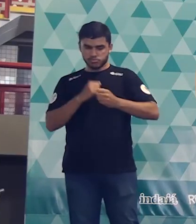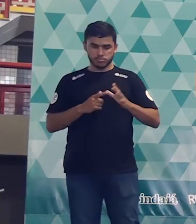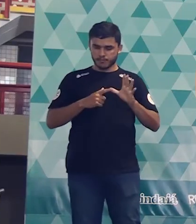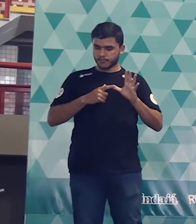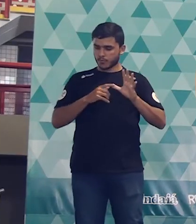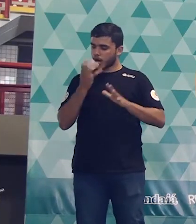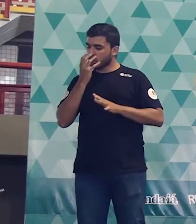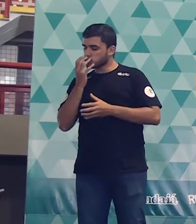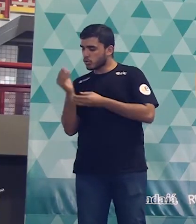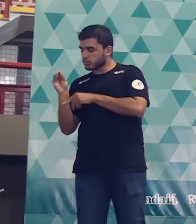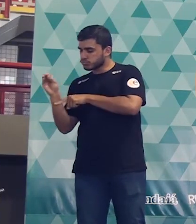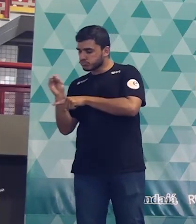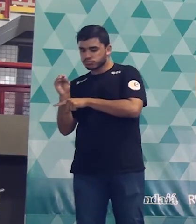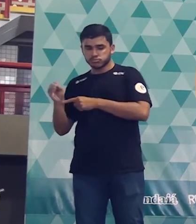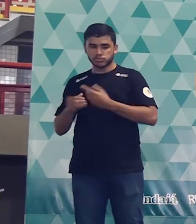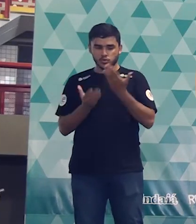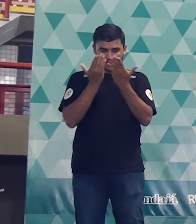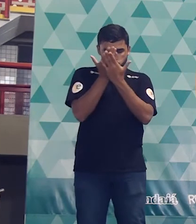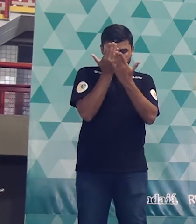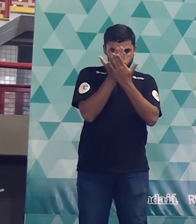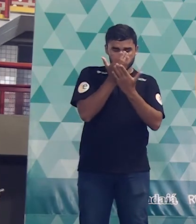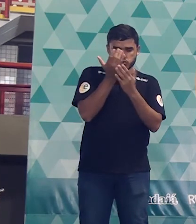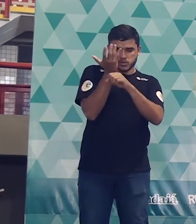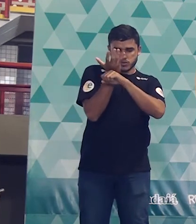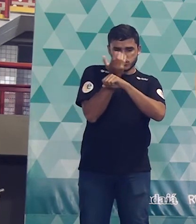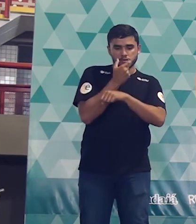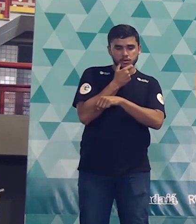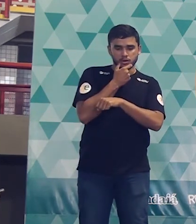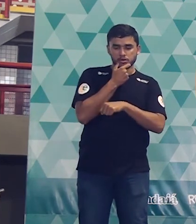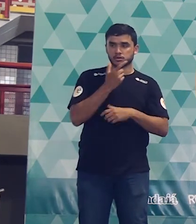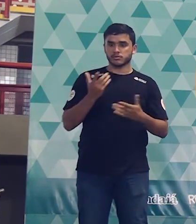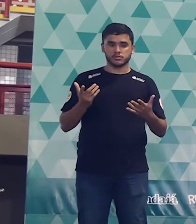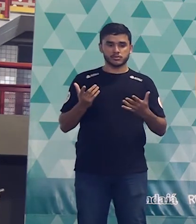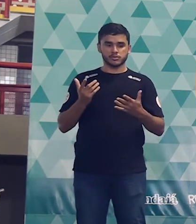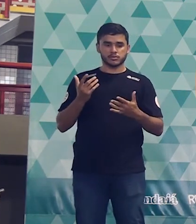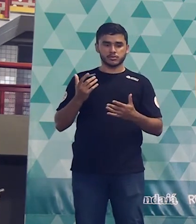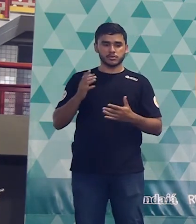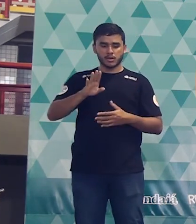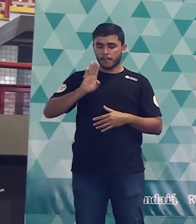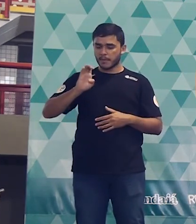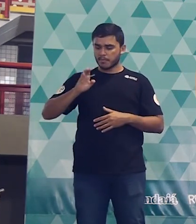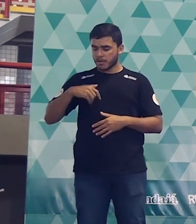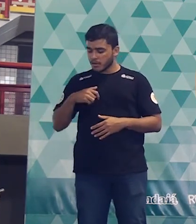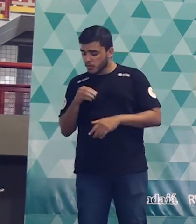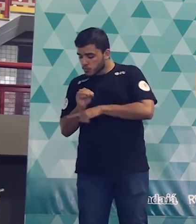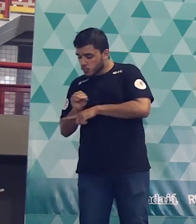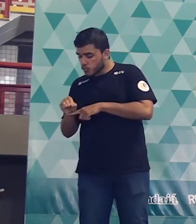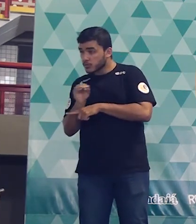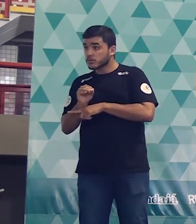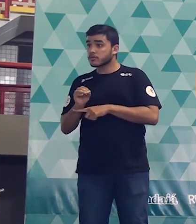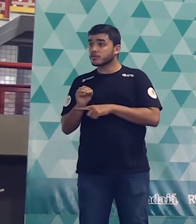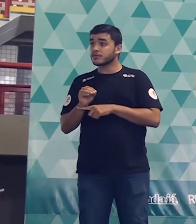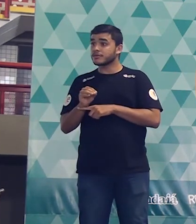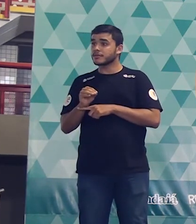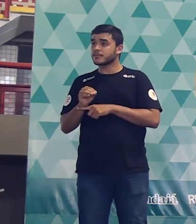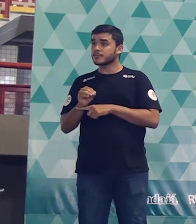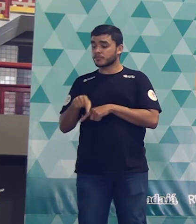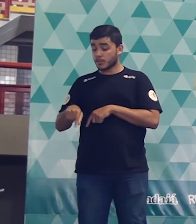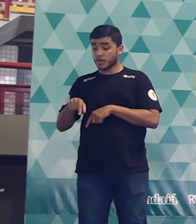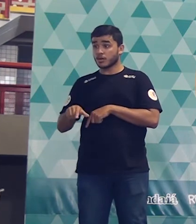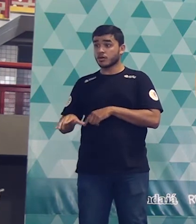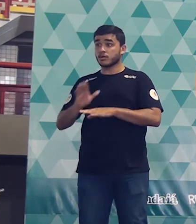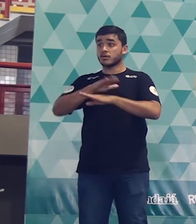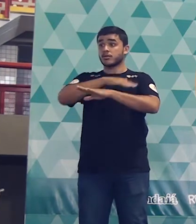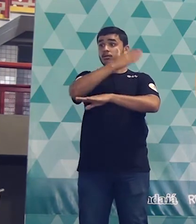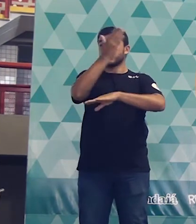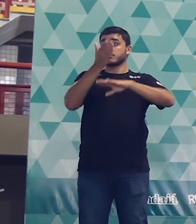do cachorro, estuda inglês. Ainda tem um menino chorando. Que o menino pode passar o dia com o pai, mas quando a mãe